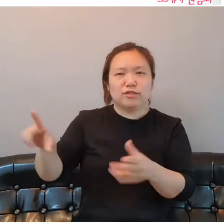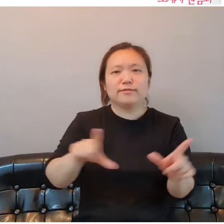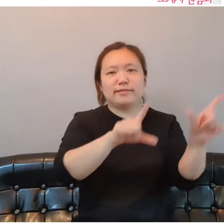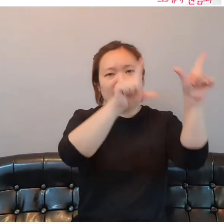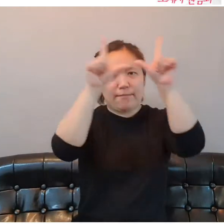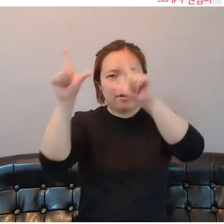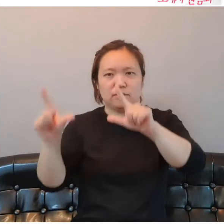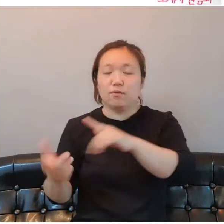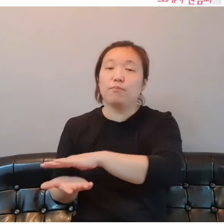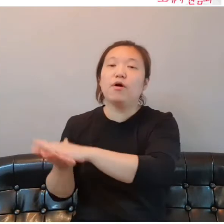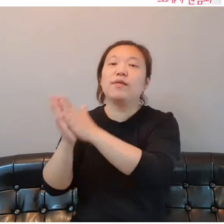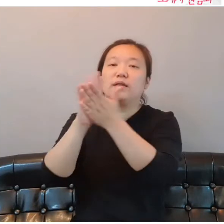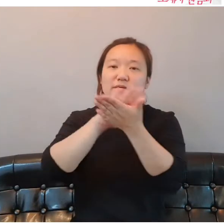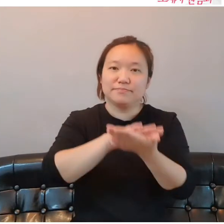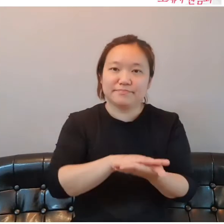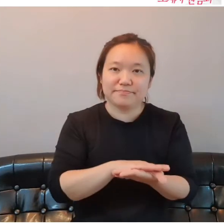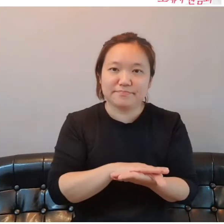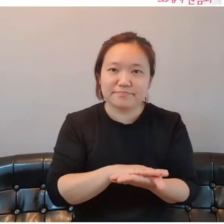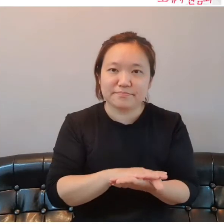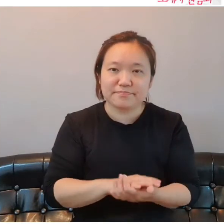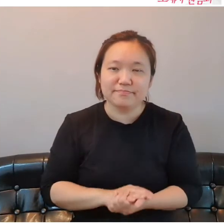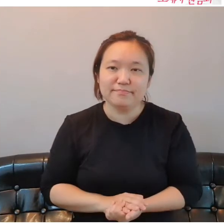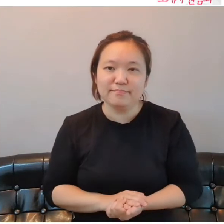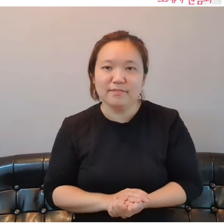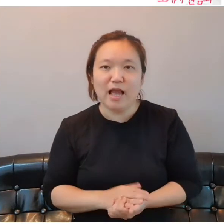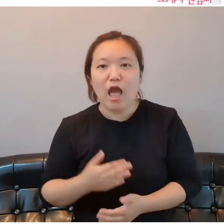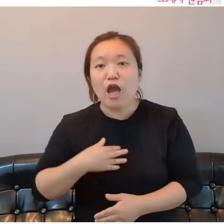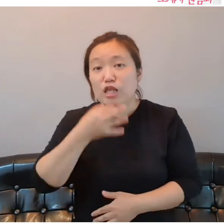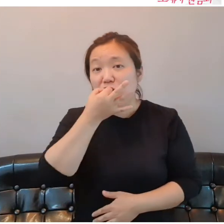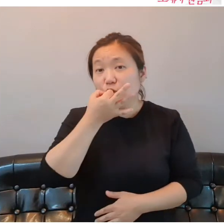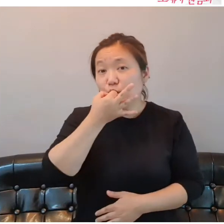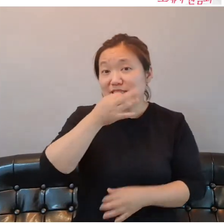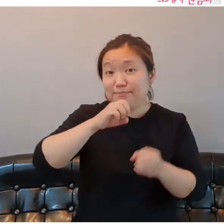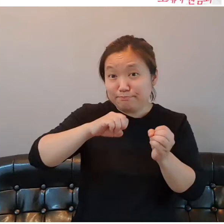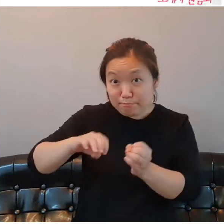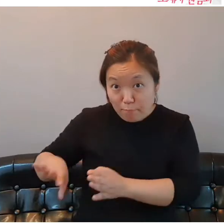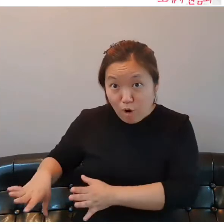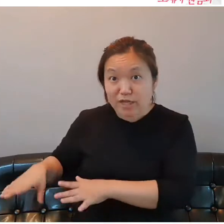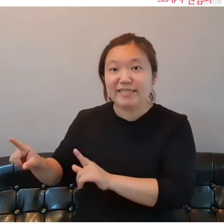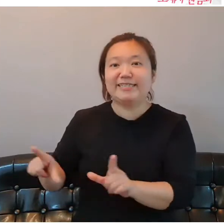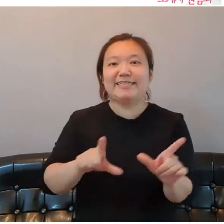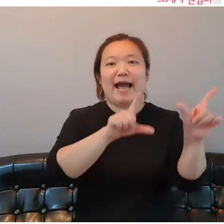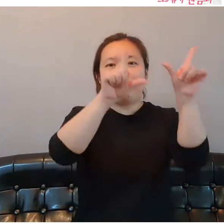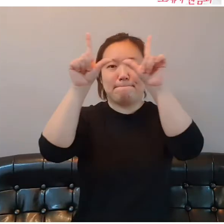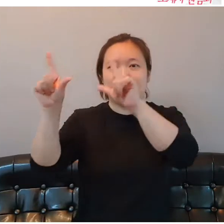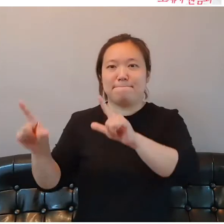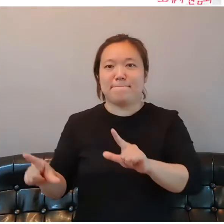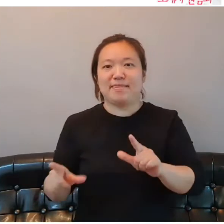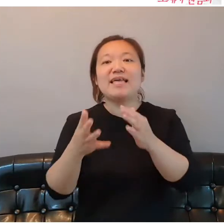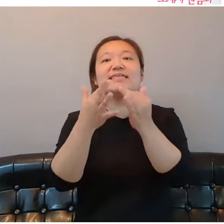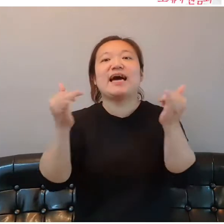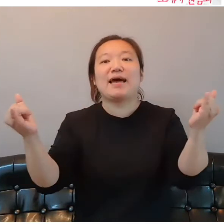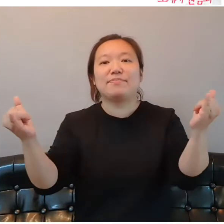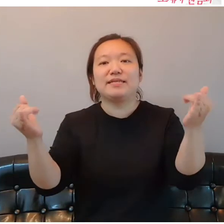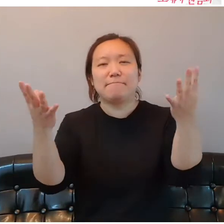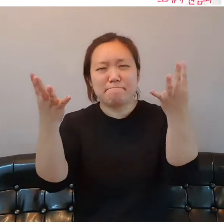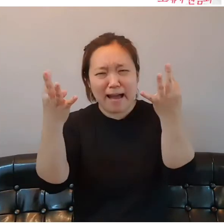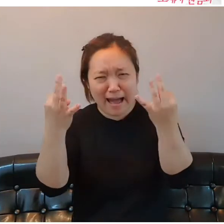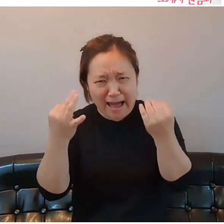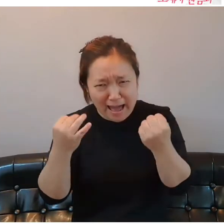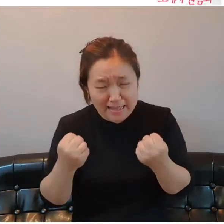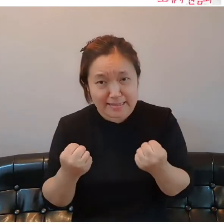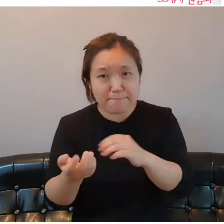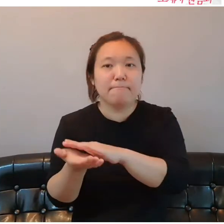미니멀리스트로 전향하는 이들이 늘어난 셈이지요. 미니멀리스트로 간소한 삶을 지향하는 이들은 물건을 잔뜩